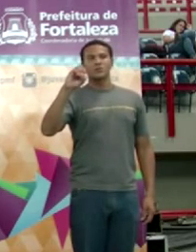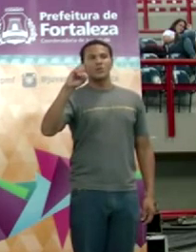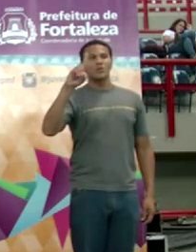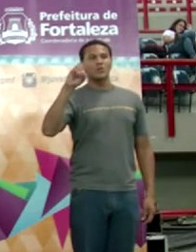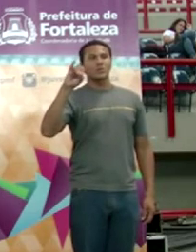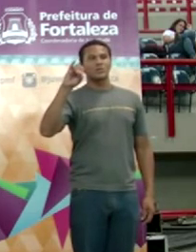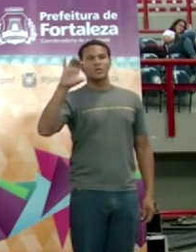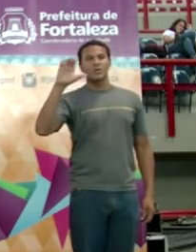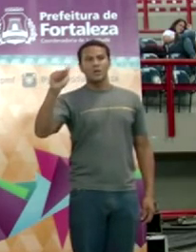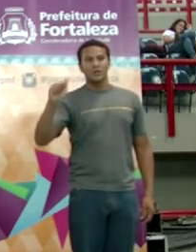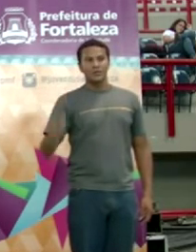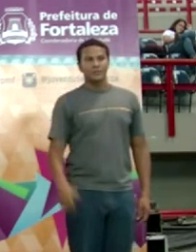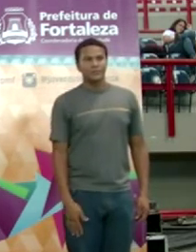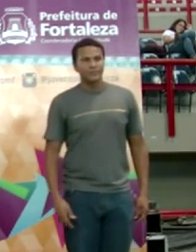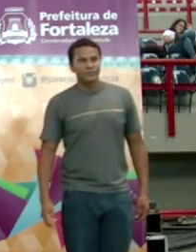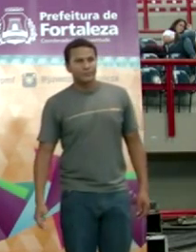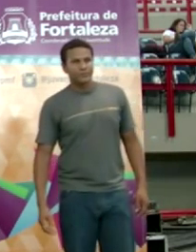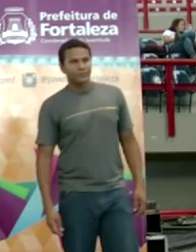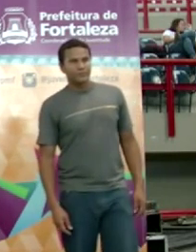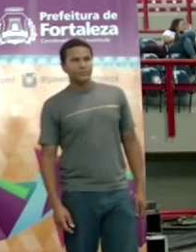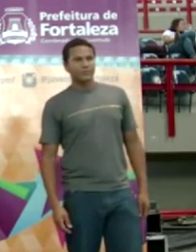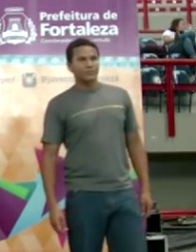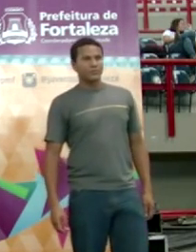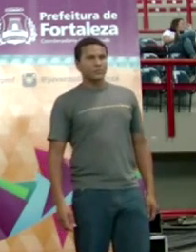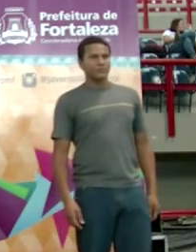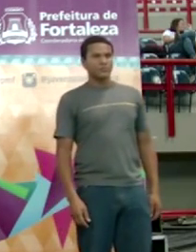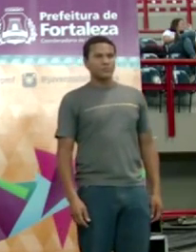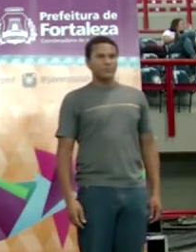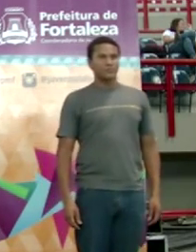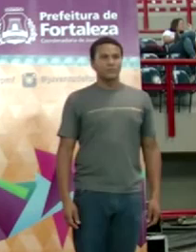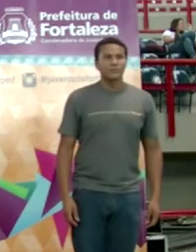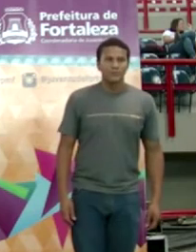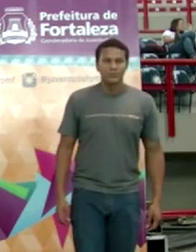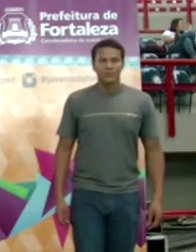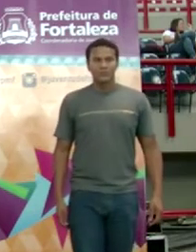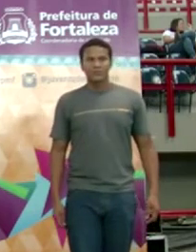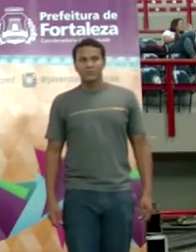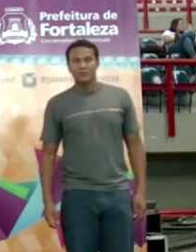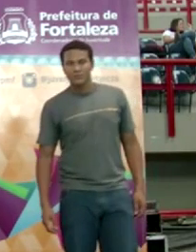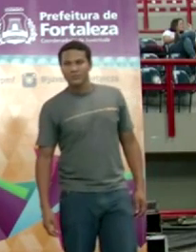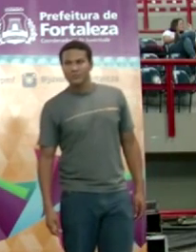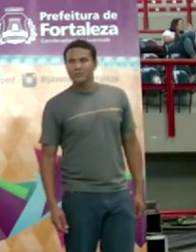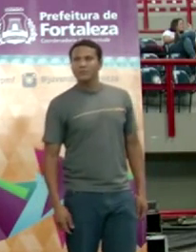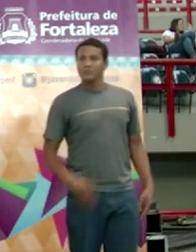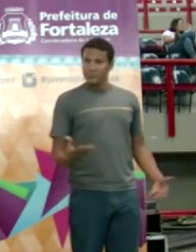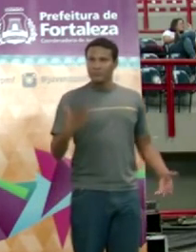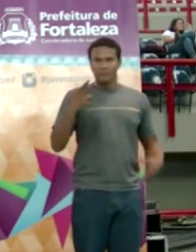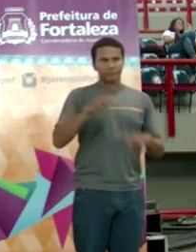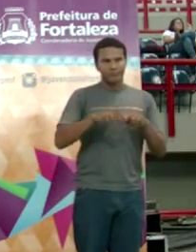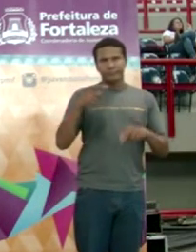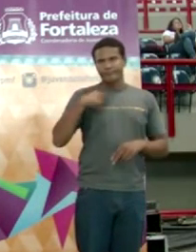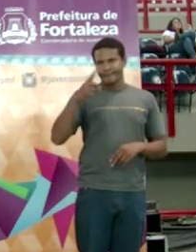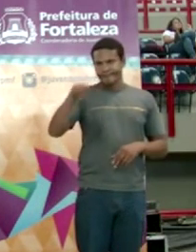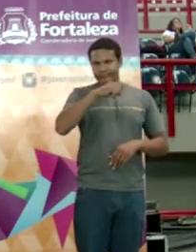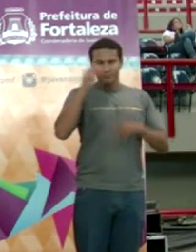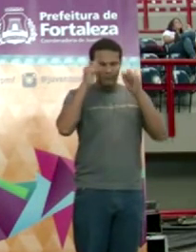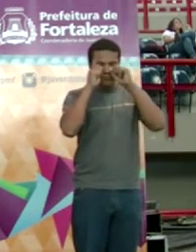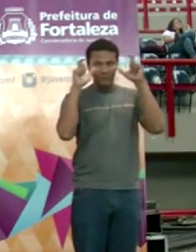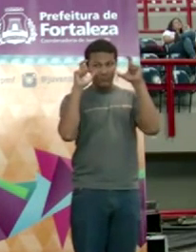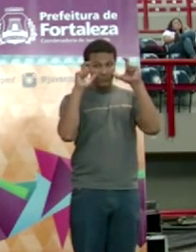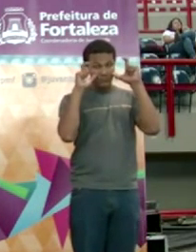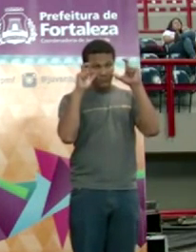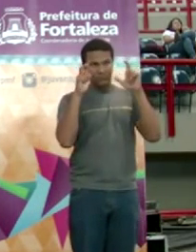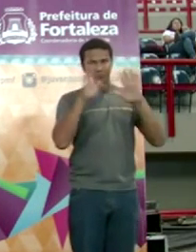a dor, vai baixar a febre e você não vai ter risco de dengue hemorrágica, tá? Então, fique atento com relação a